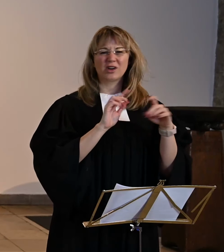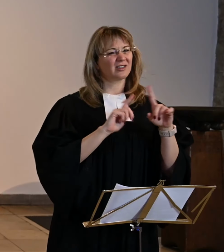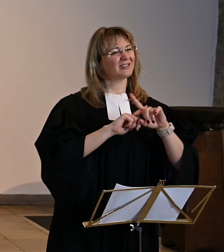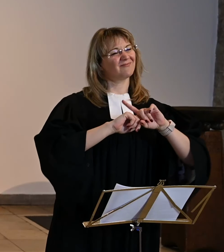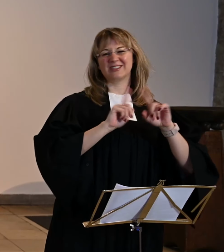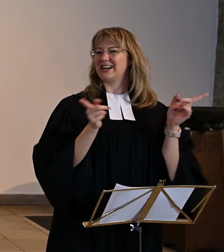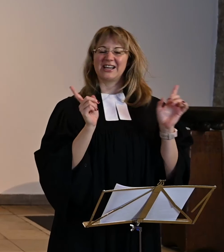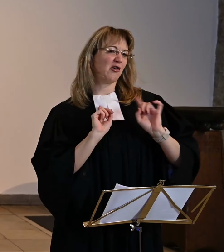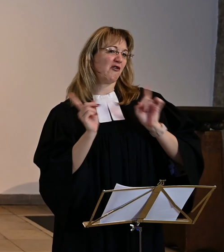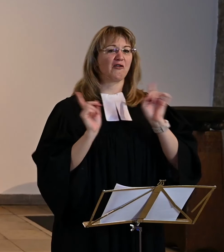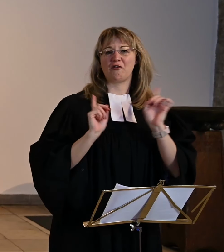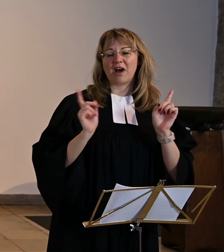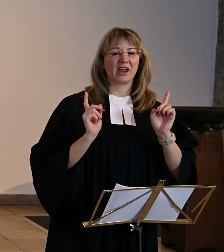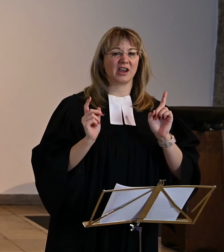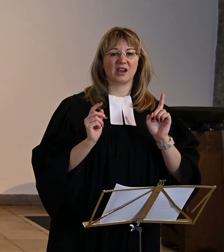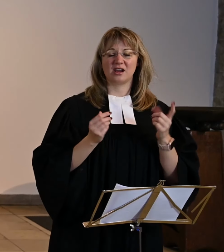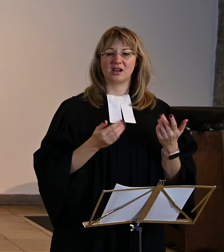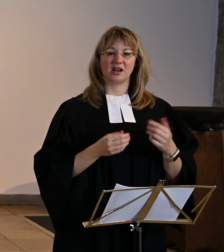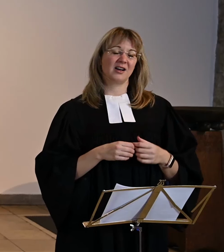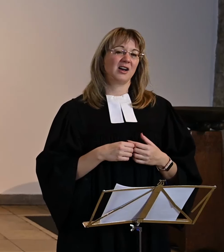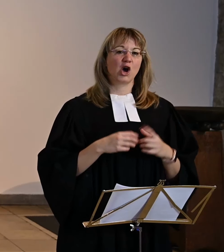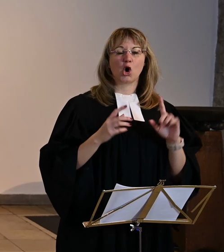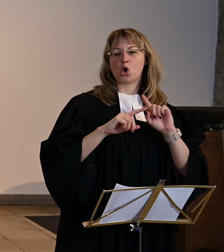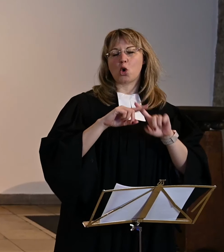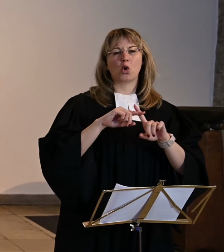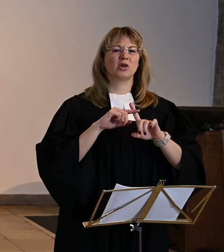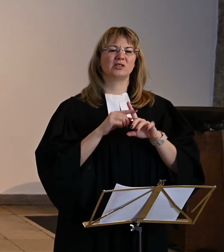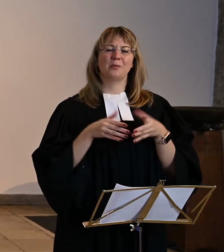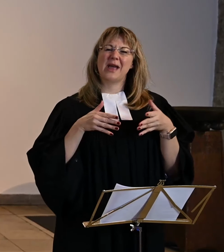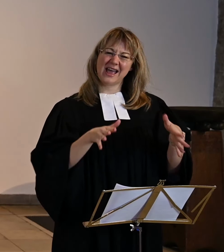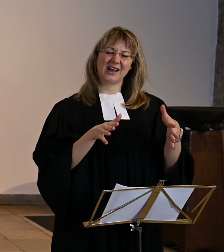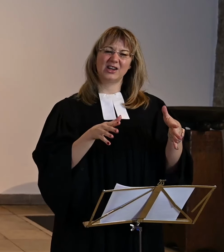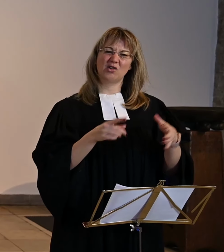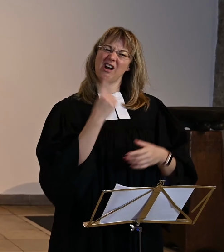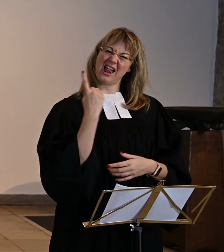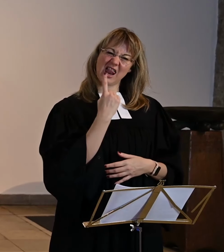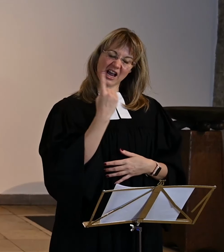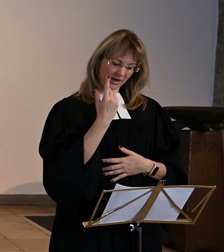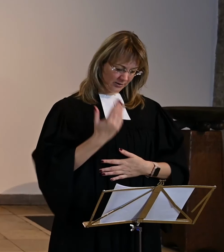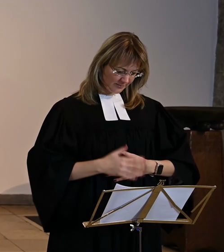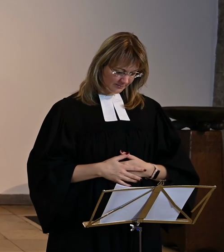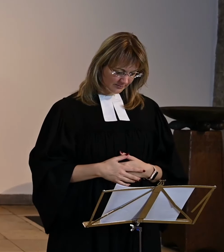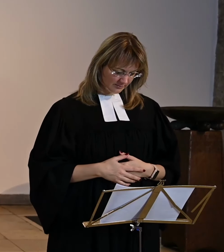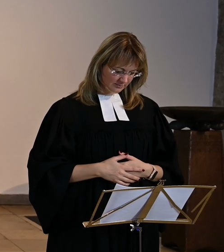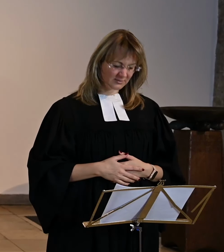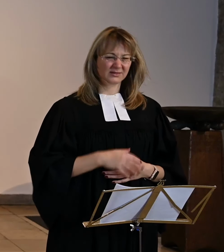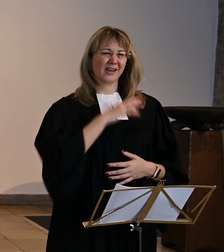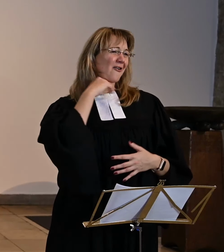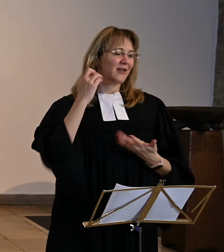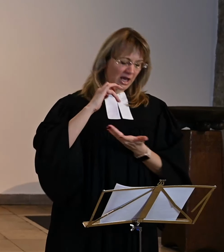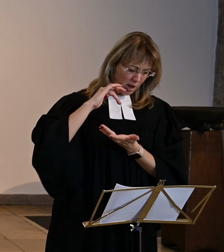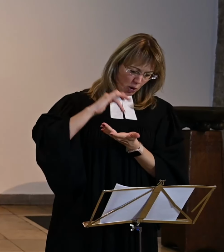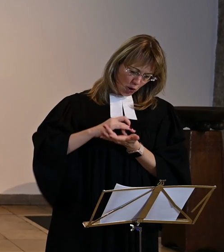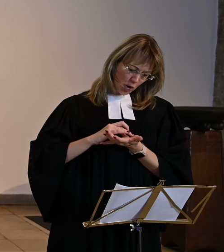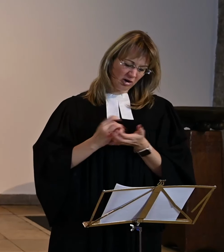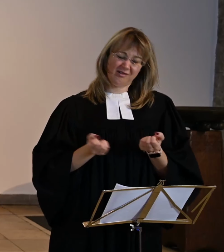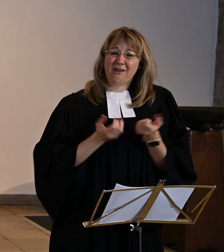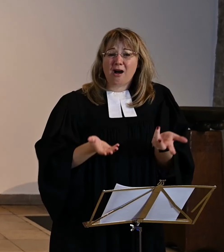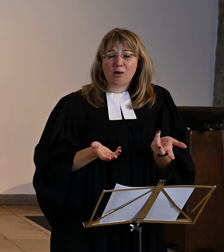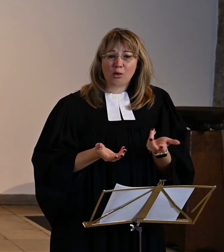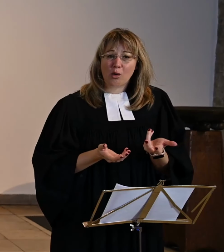keine Trauerfeier gegeben hat und die völlig anonym beigesetzt worden sind. Zahlreich sind die